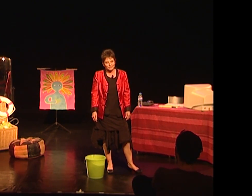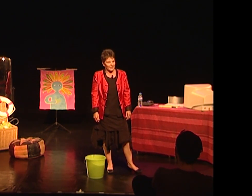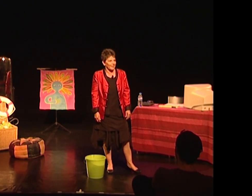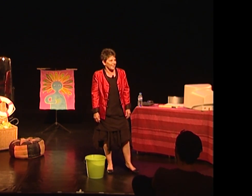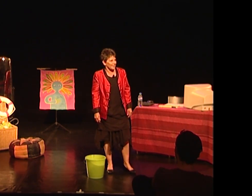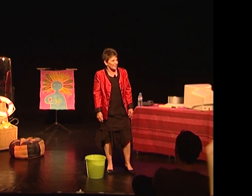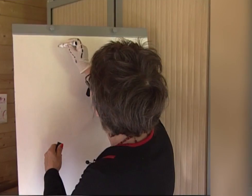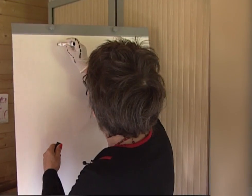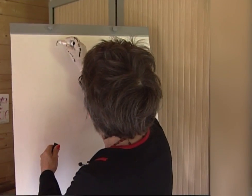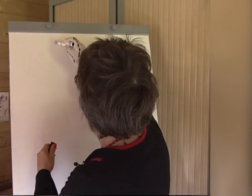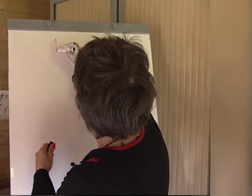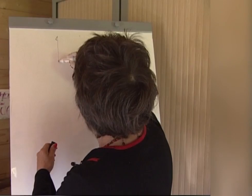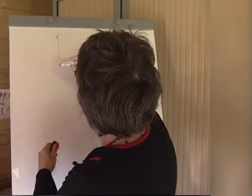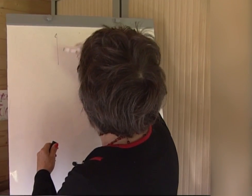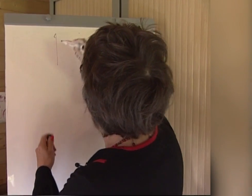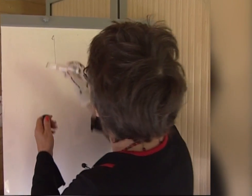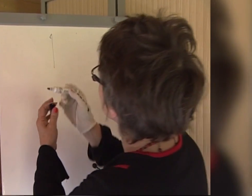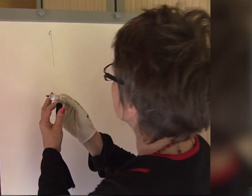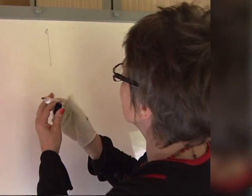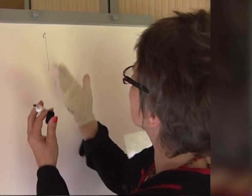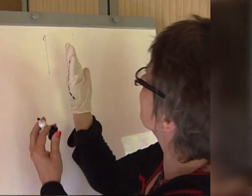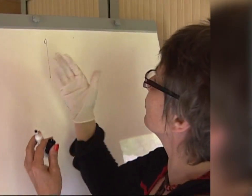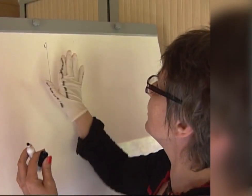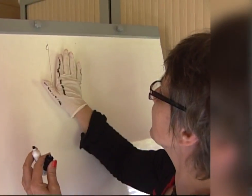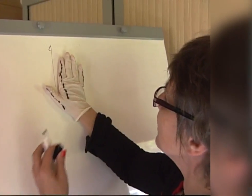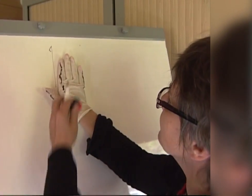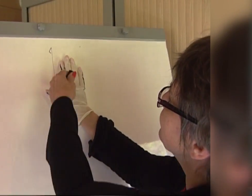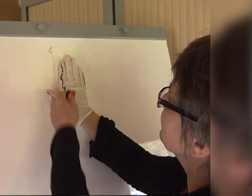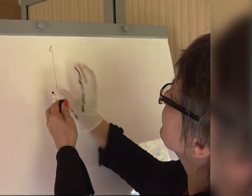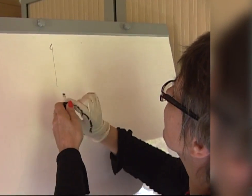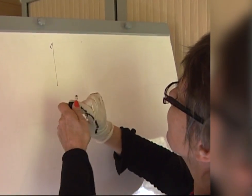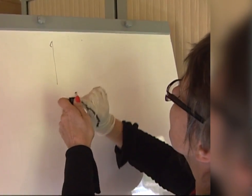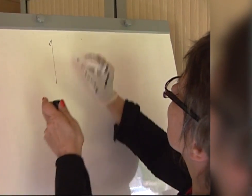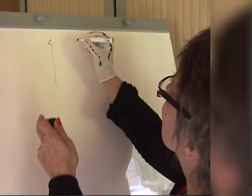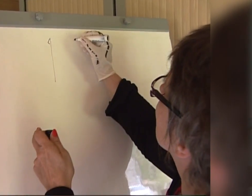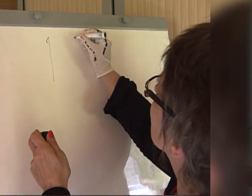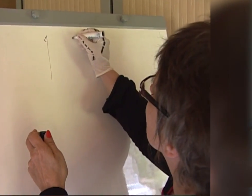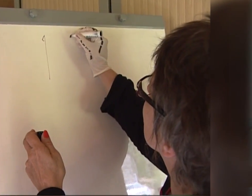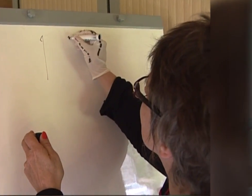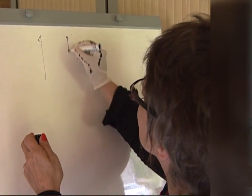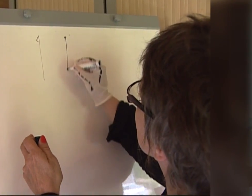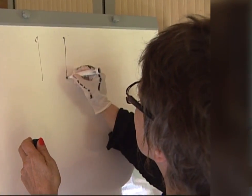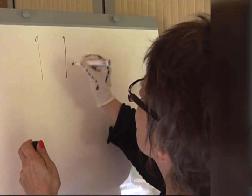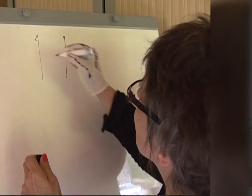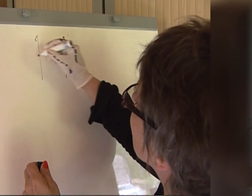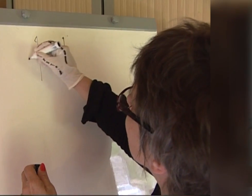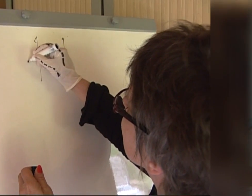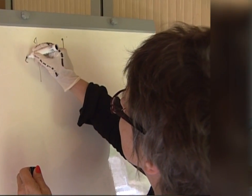Expliquer dans une conférence classique comment on écrit la langue des signes n'est pas simple. Parler de la ghettoisation d'une minorité ne l'est pas